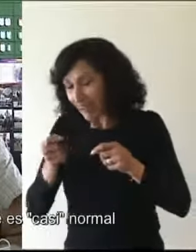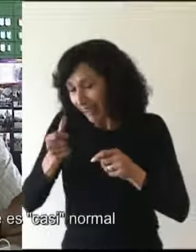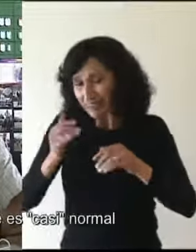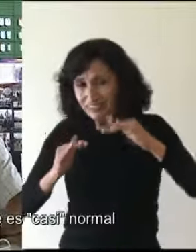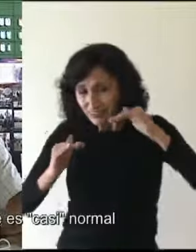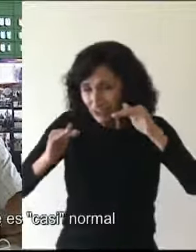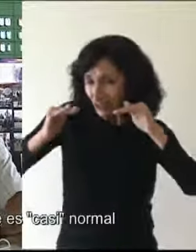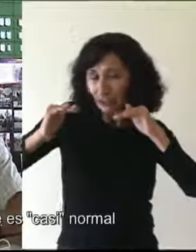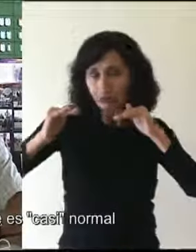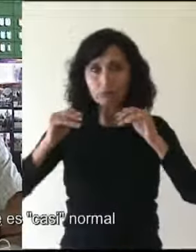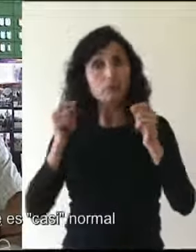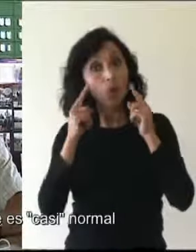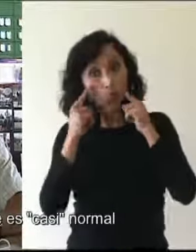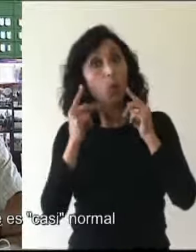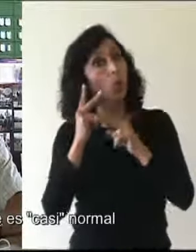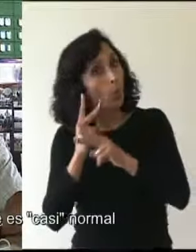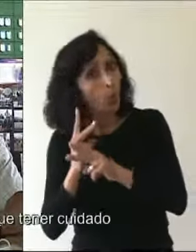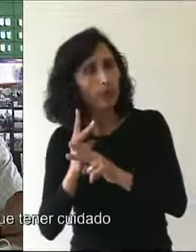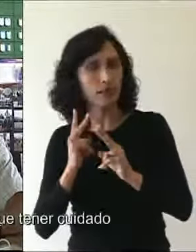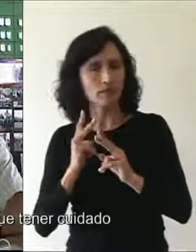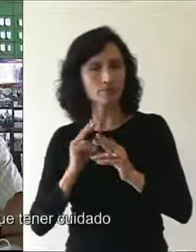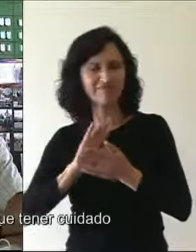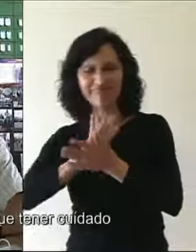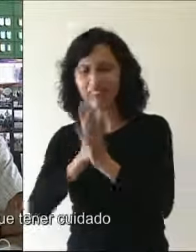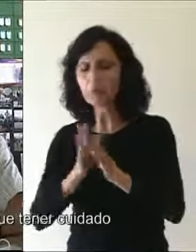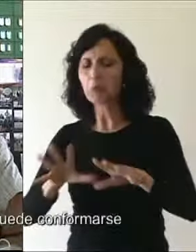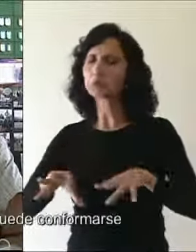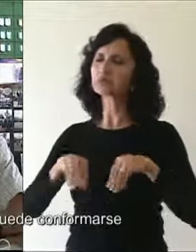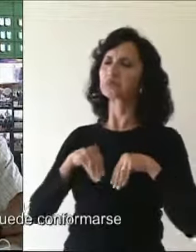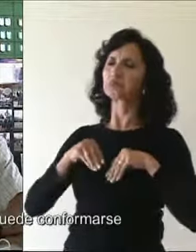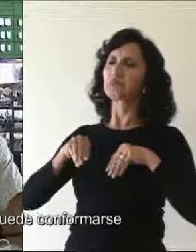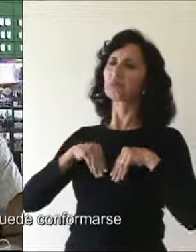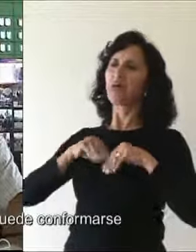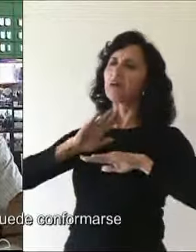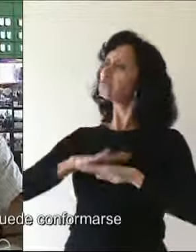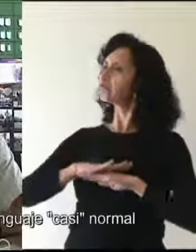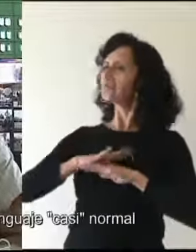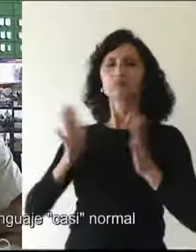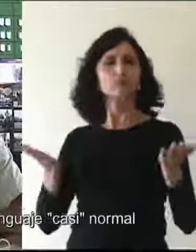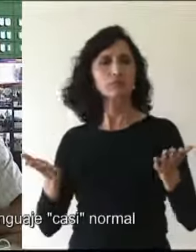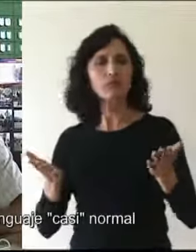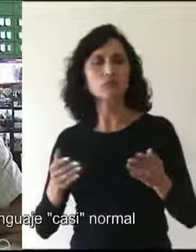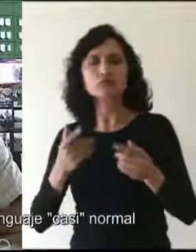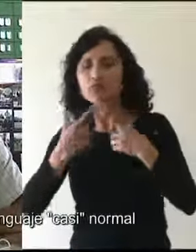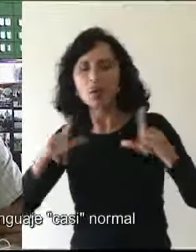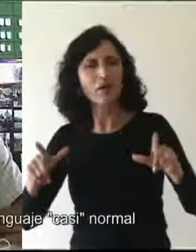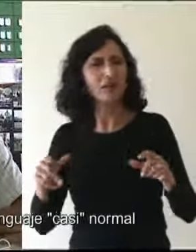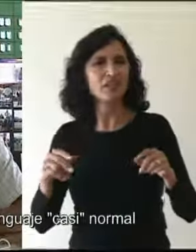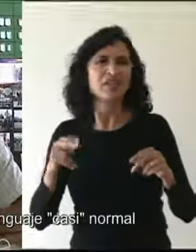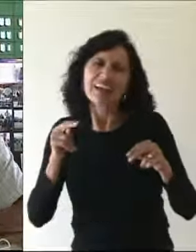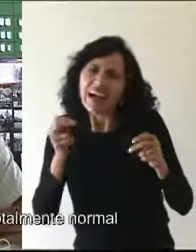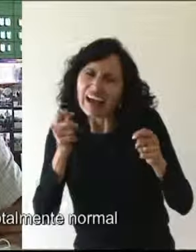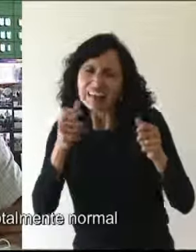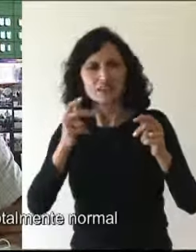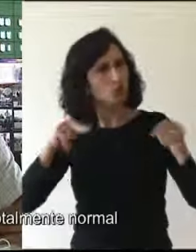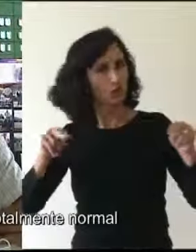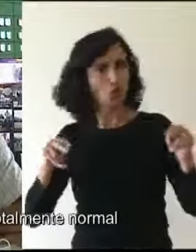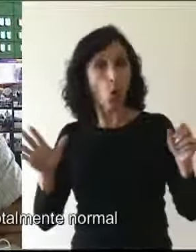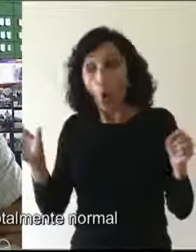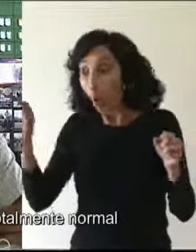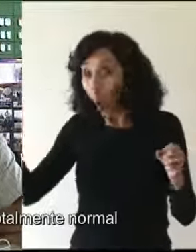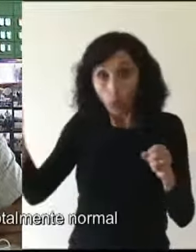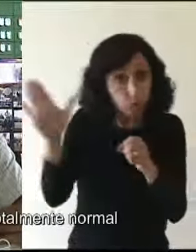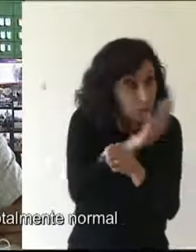que es casi normal, hay que tener cuidado. Nadie puede conformarse con un lenguaje casi normal. O